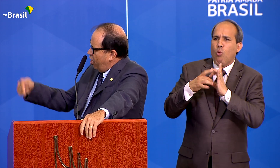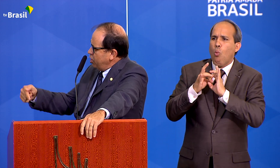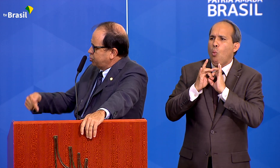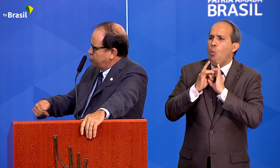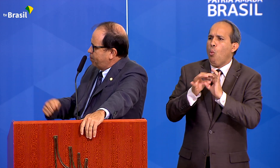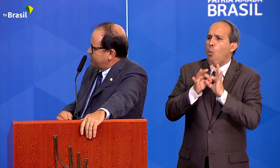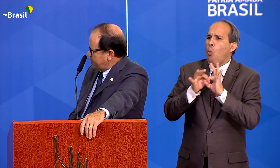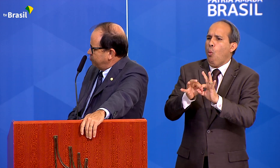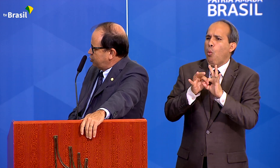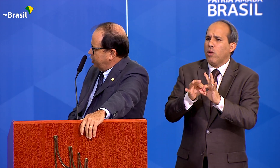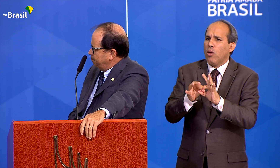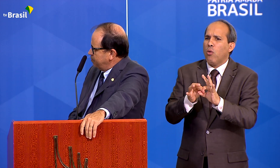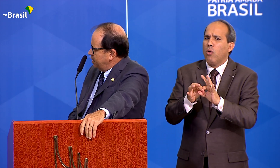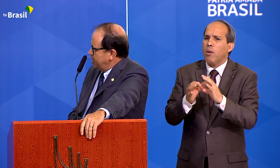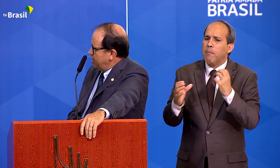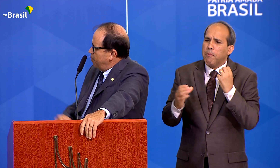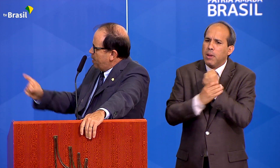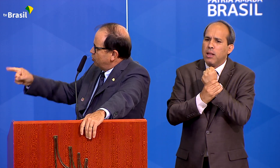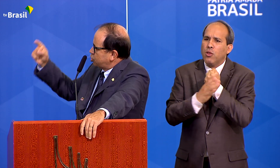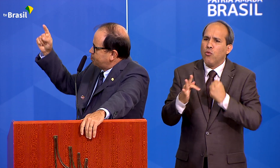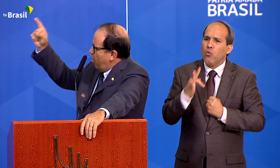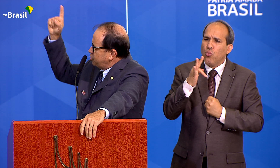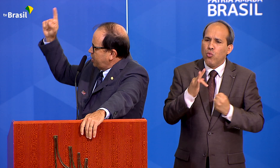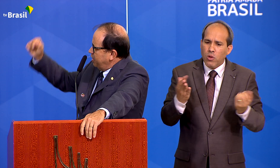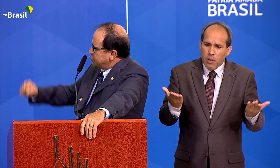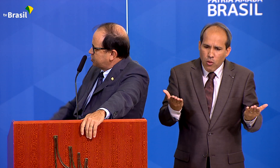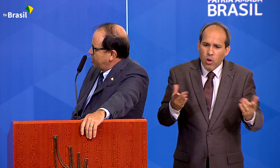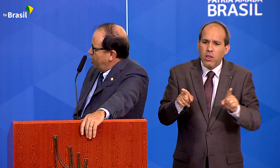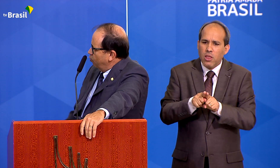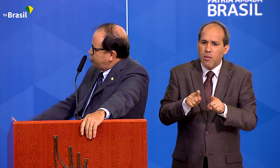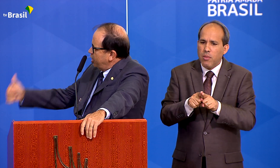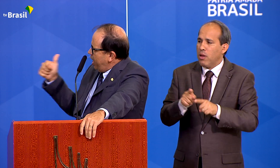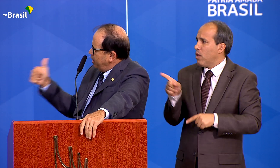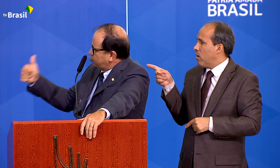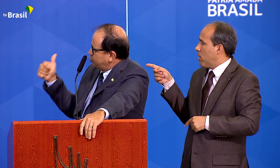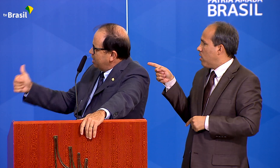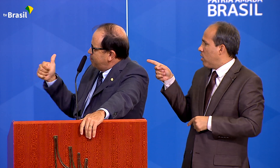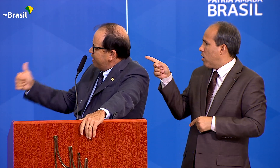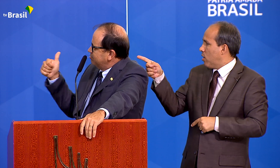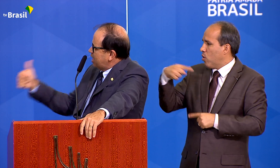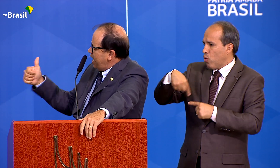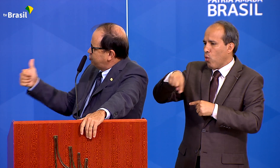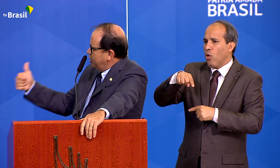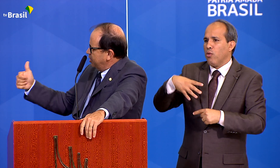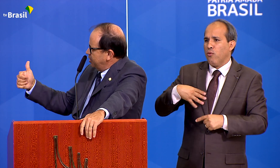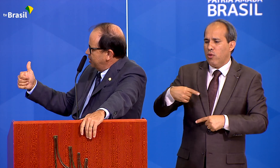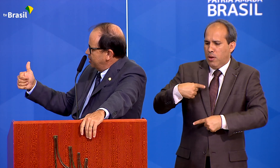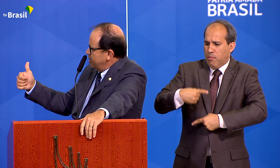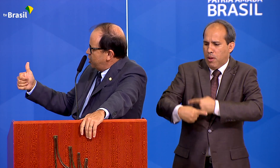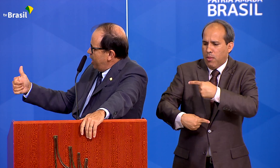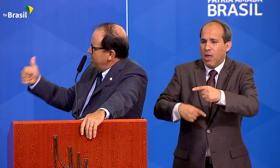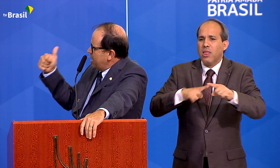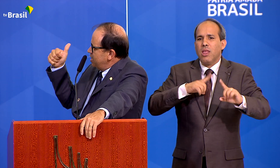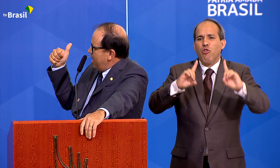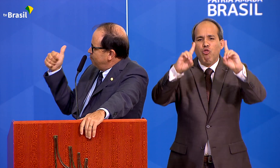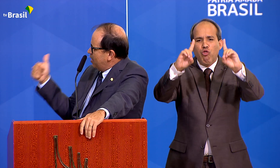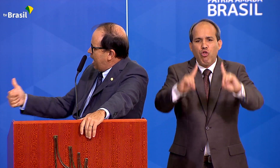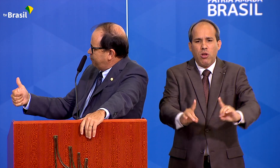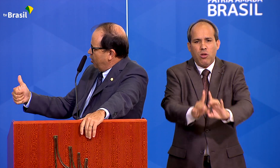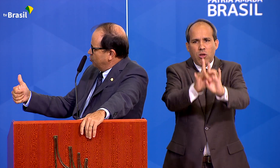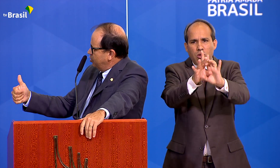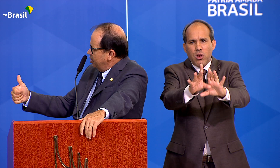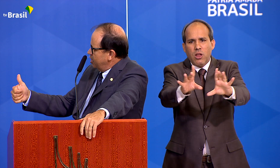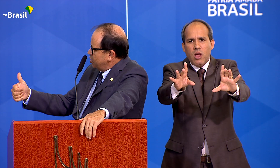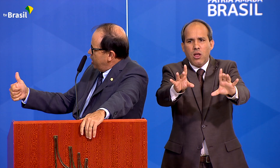garantir para nós do presente e para os pôsteres o direito da Liberdade que é